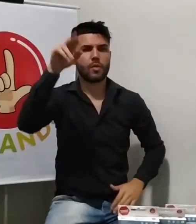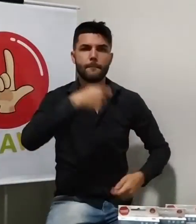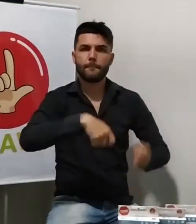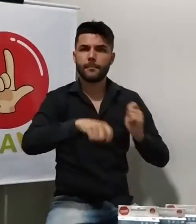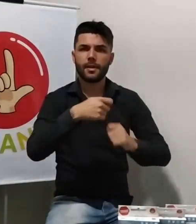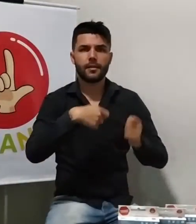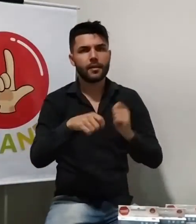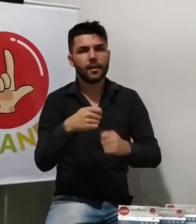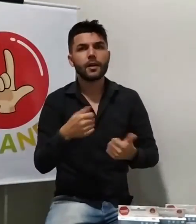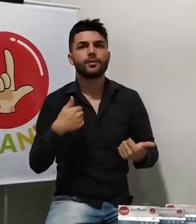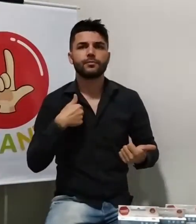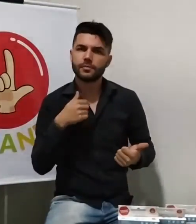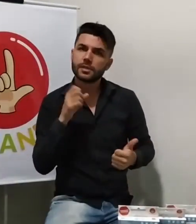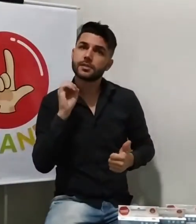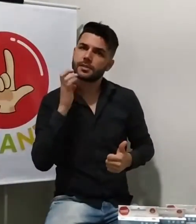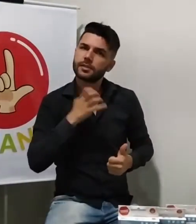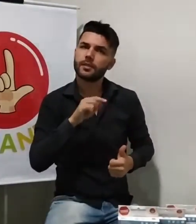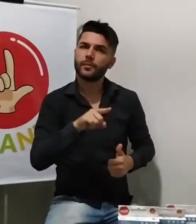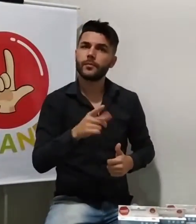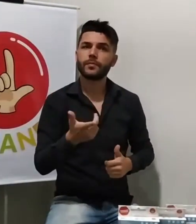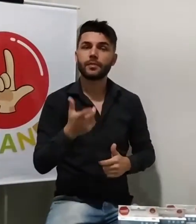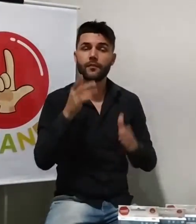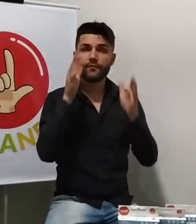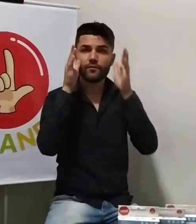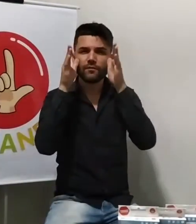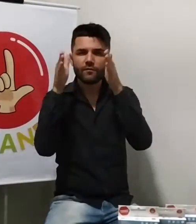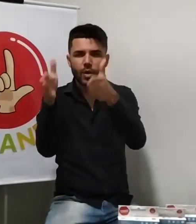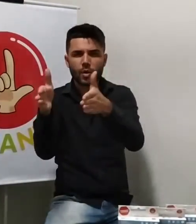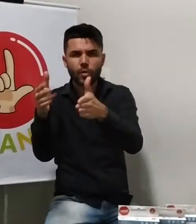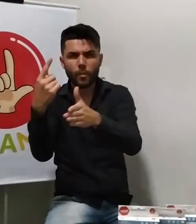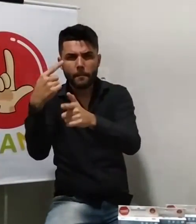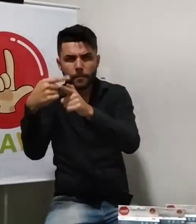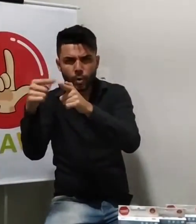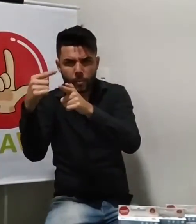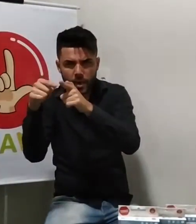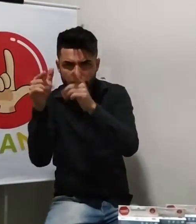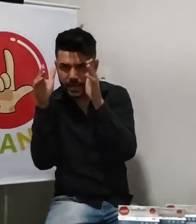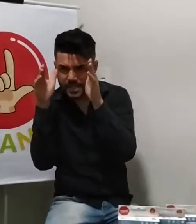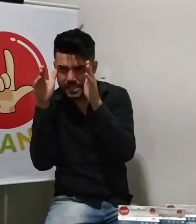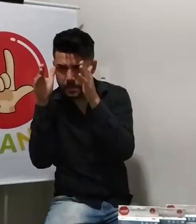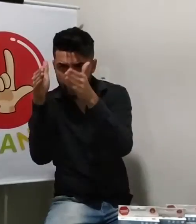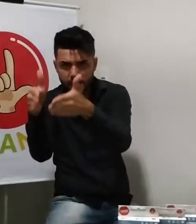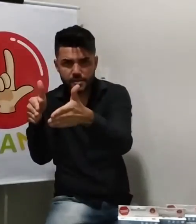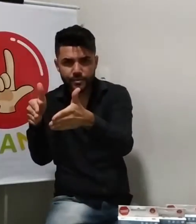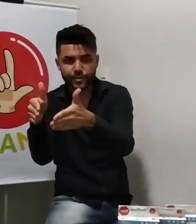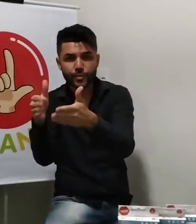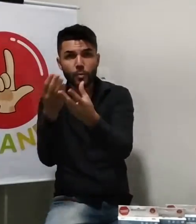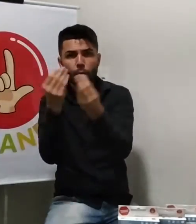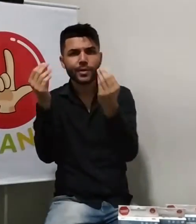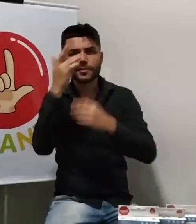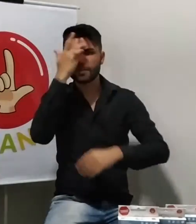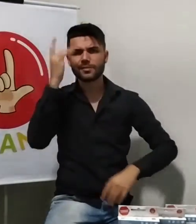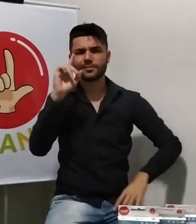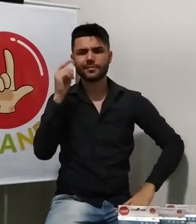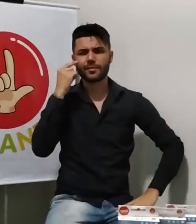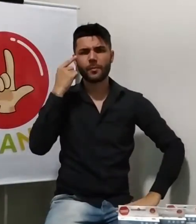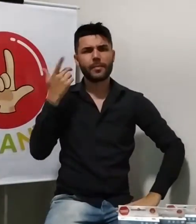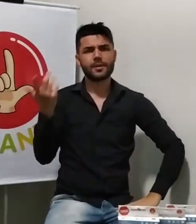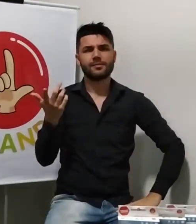através de vídeo. Então foca, resolve um problema muito específico. Muita gente não pensa no problema que ele tá resolvendo e primeiro pensa na solução, depois tenta achar